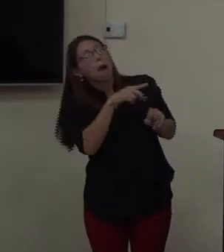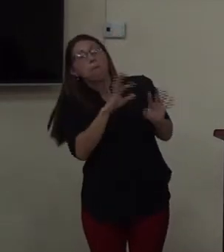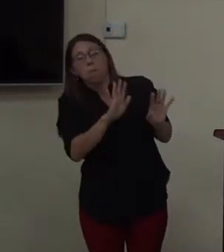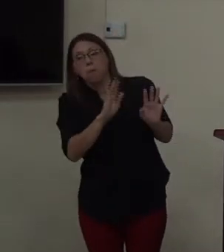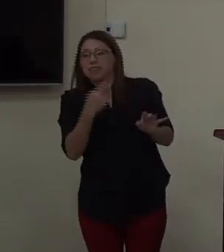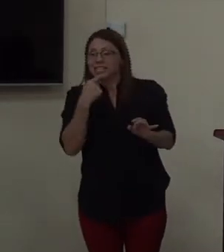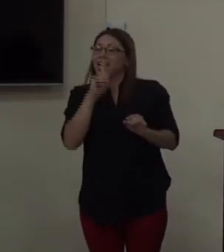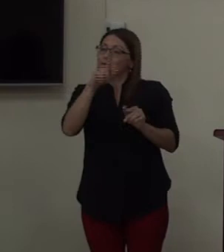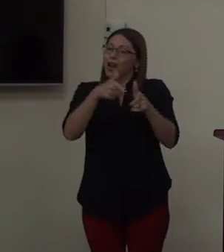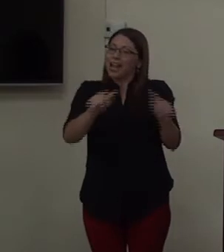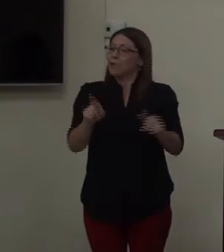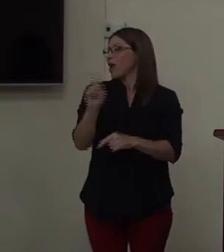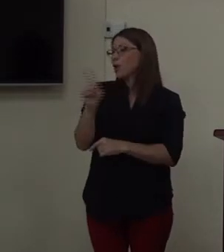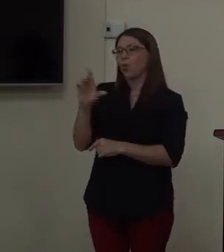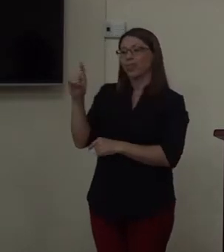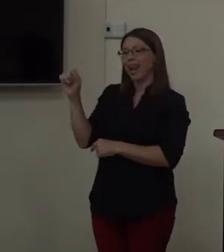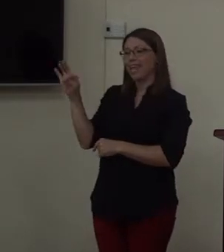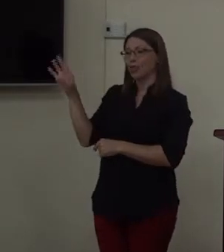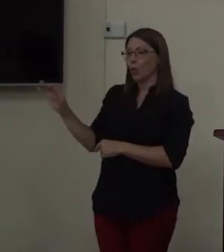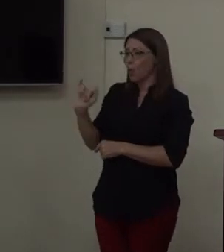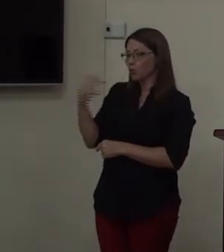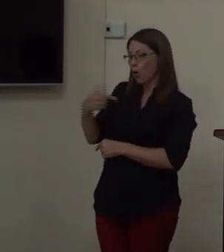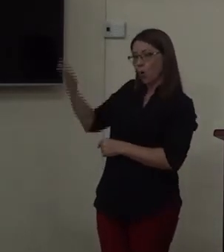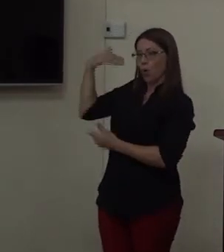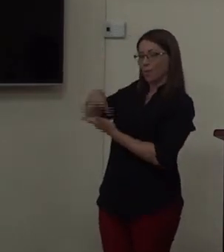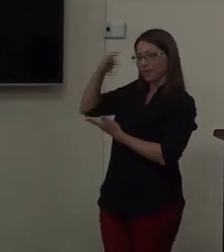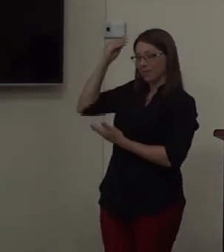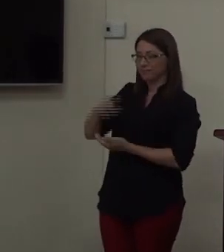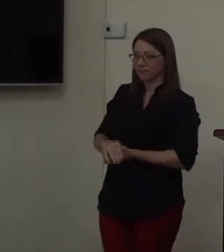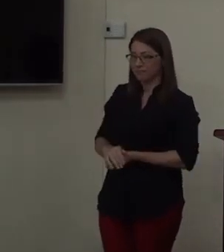decir es una lengua, no un dialecto como la aprendí.